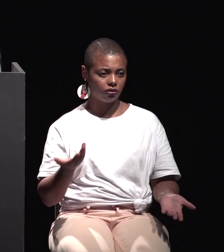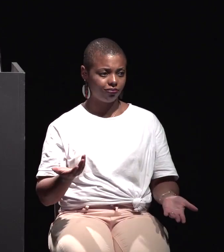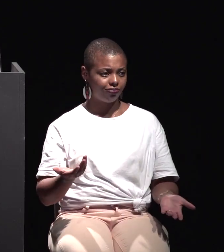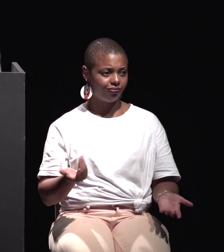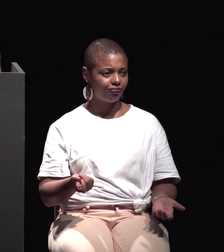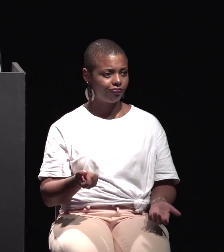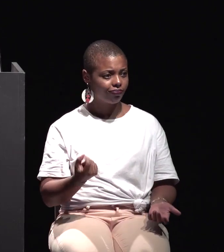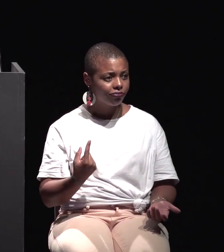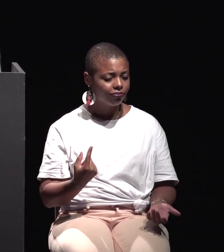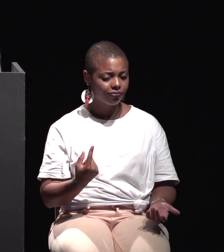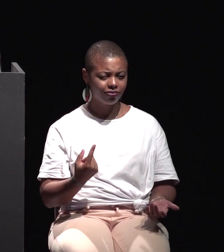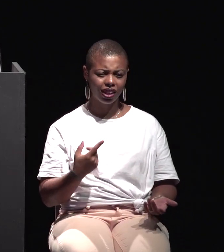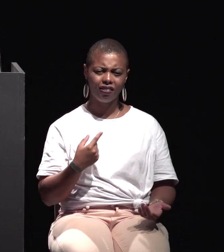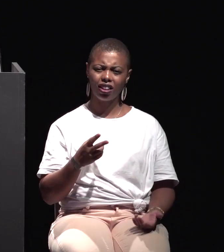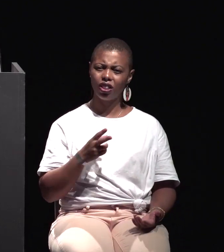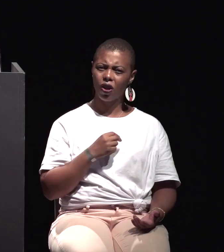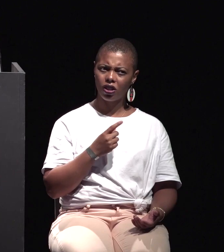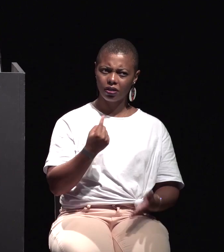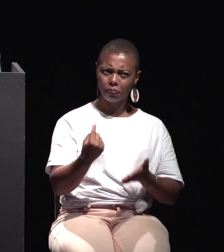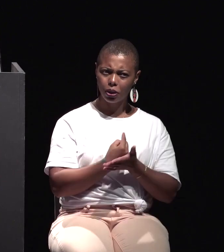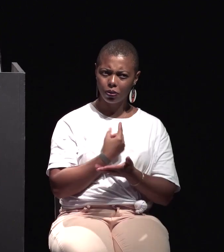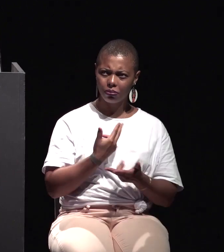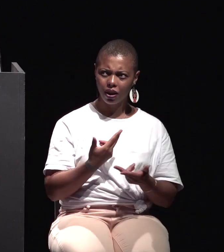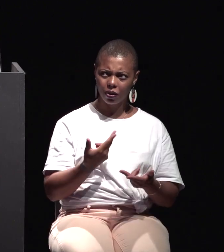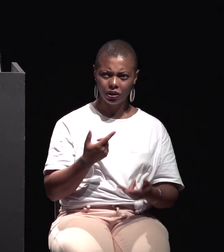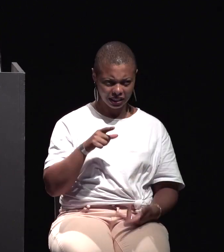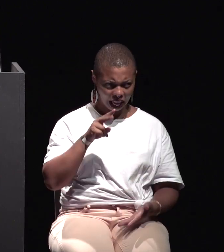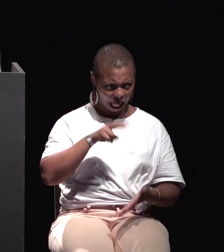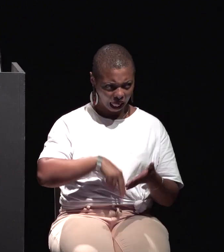gente pensa assim, mas, rapaz, será que leu?